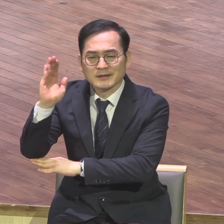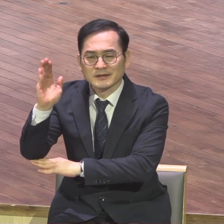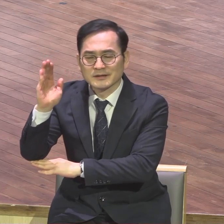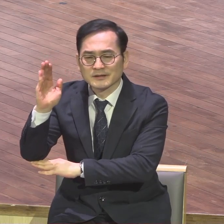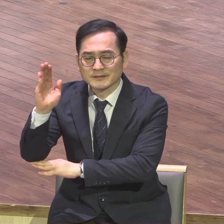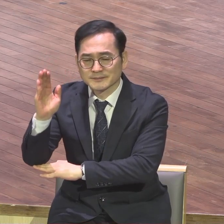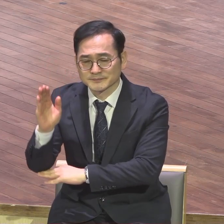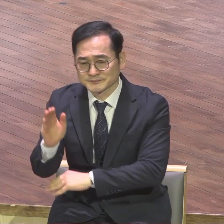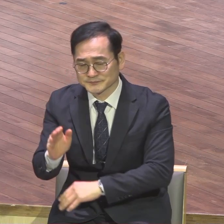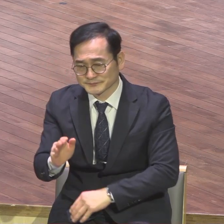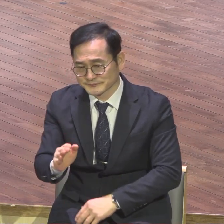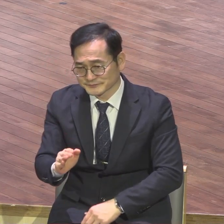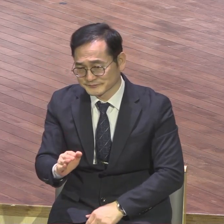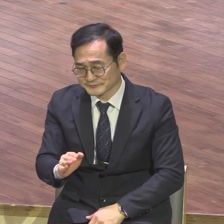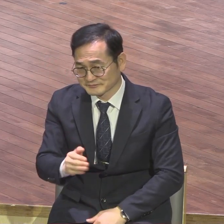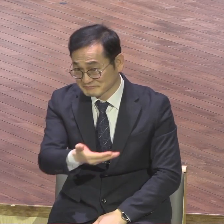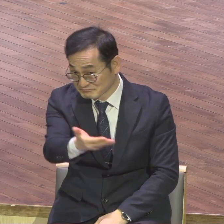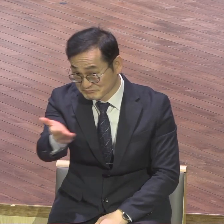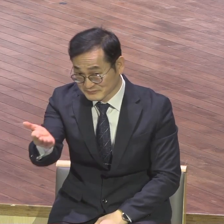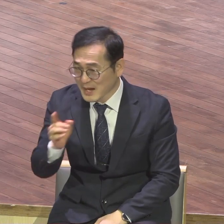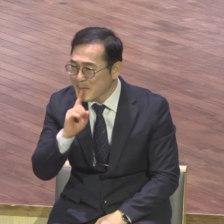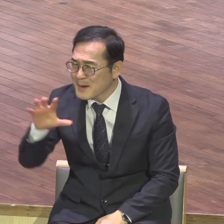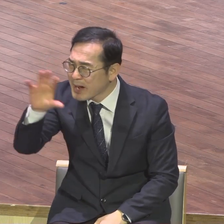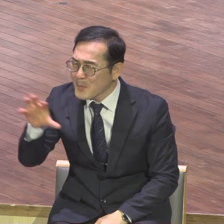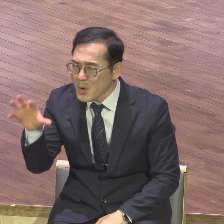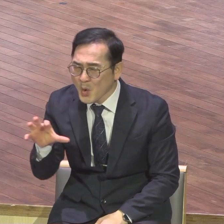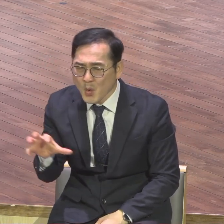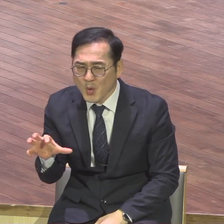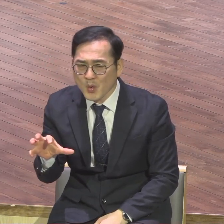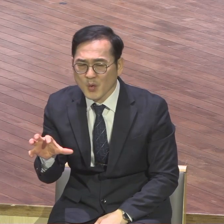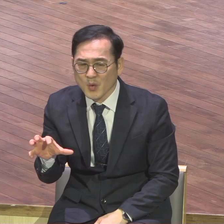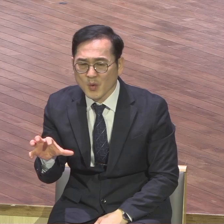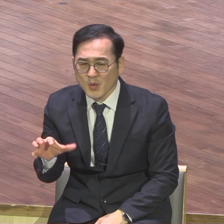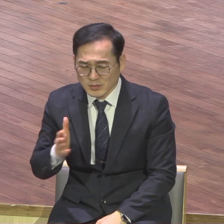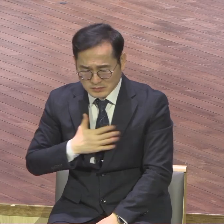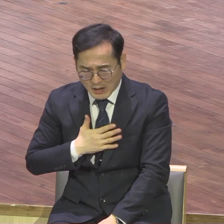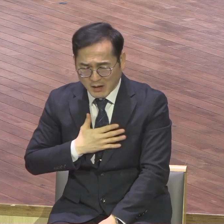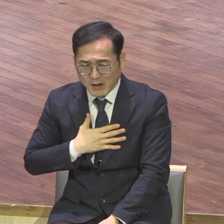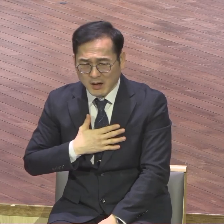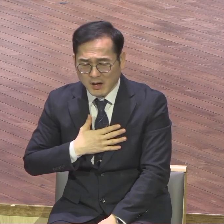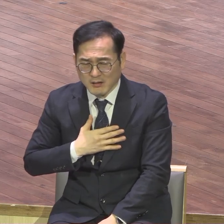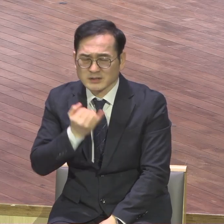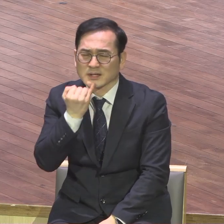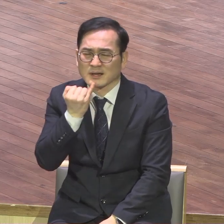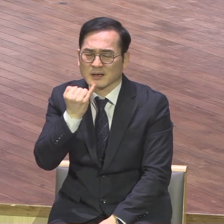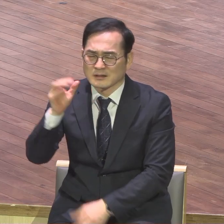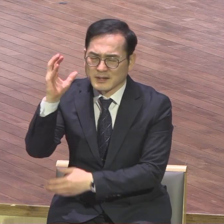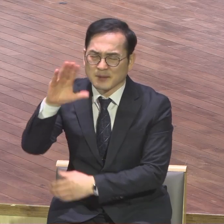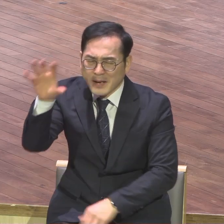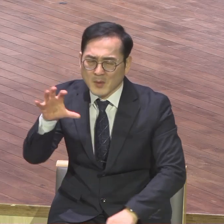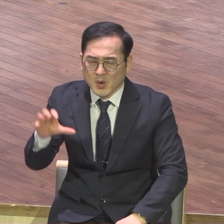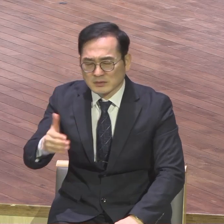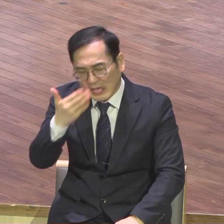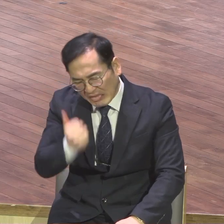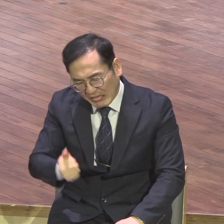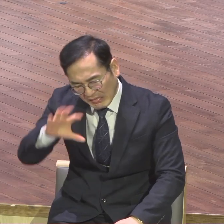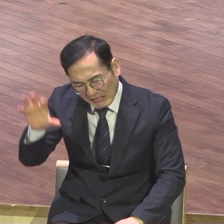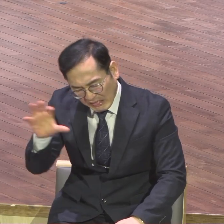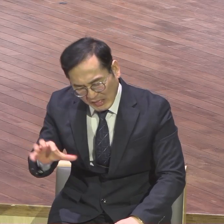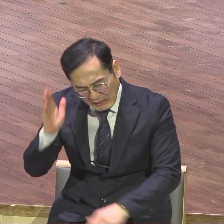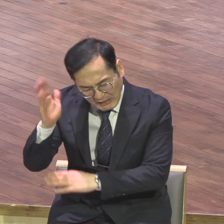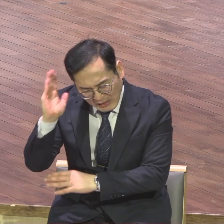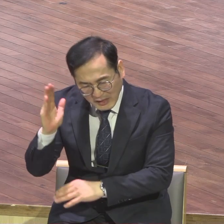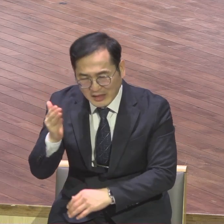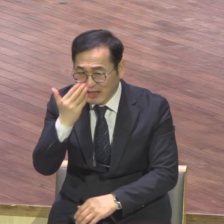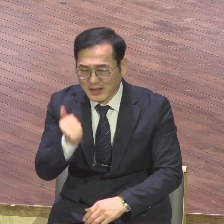그래서 너희에게 같은 말을 서는 것이 자신에게는 수고로움이 없고 그래서 내가 같은 말도 서는데